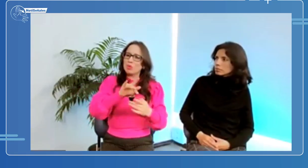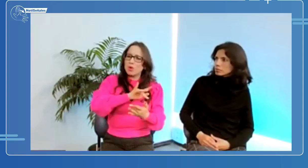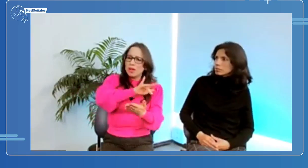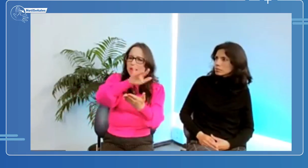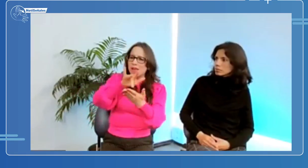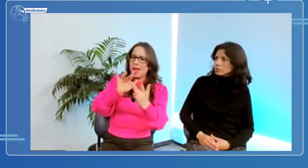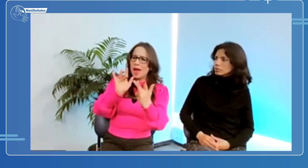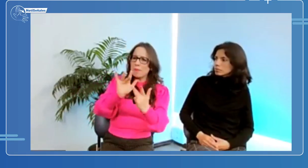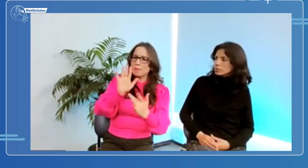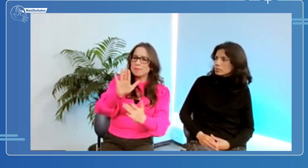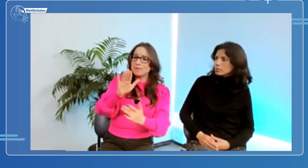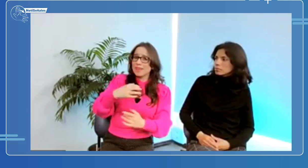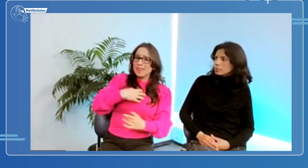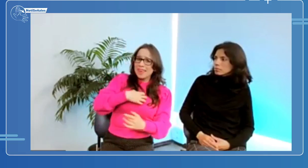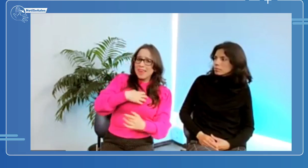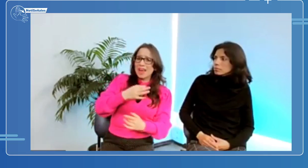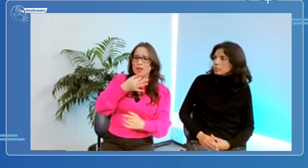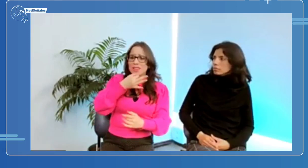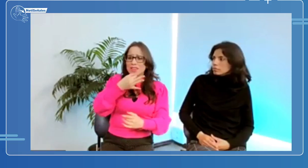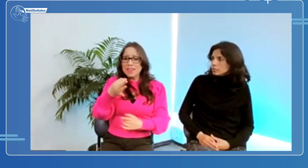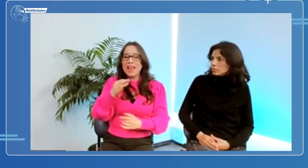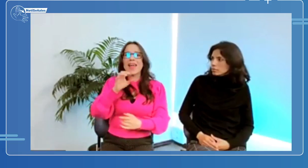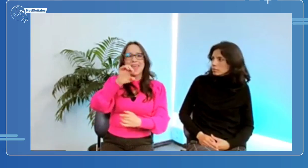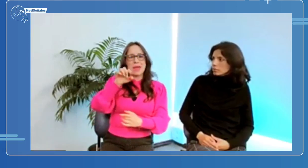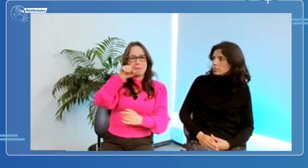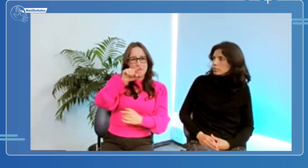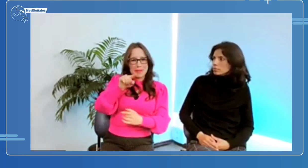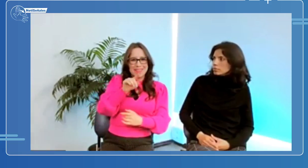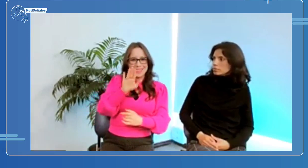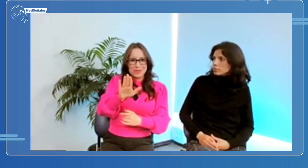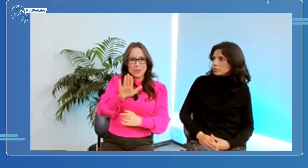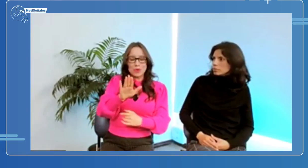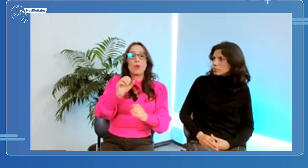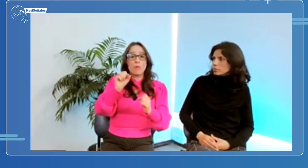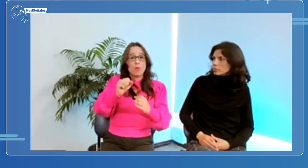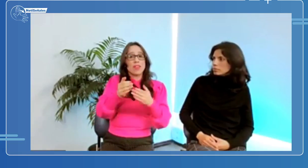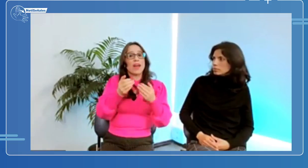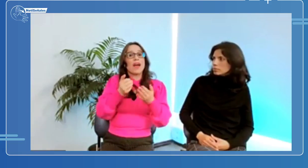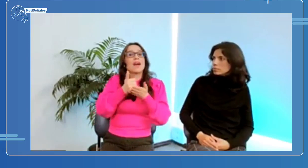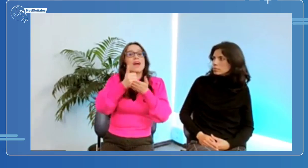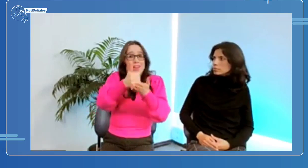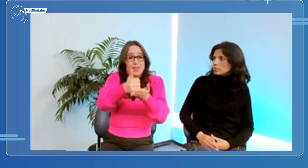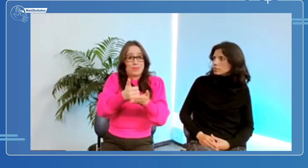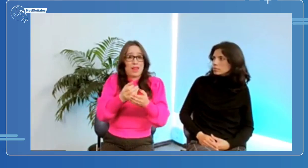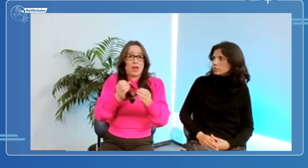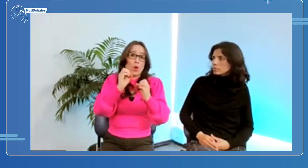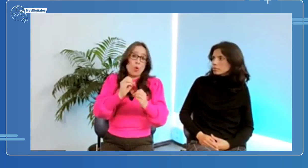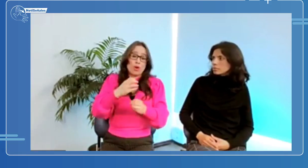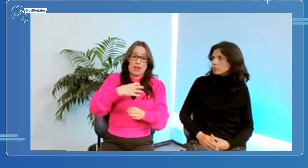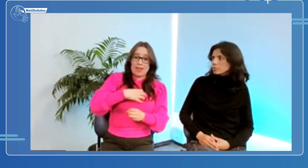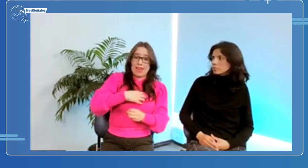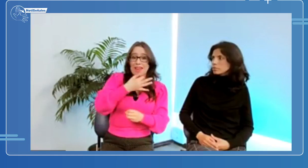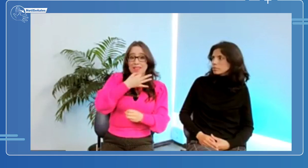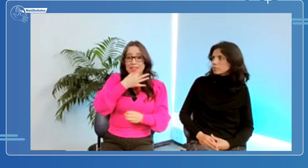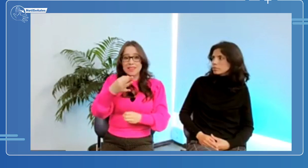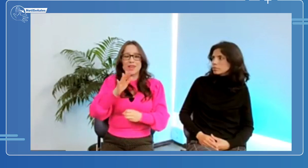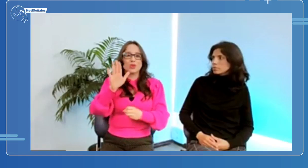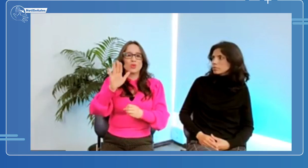estos temas de salud. ¿Sí? A donde usted puede hacer una denuncia, una queja, una solicitud a la